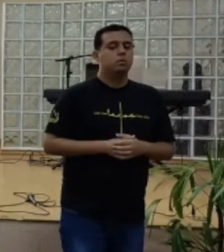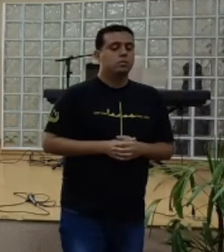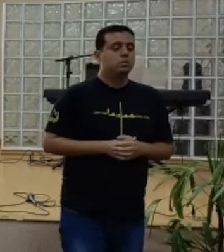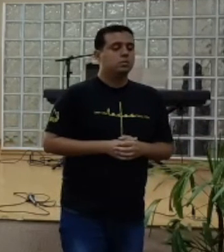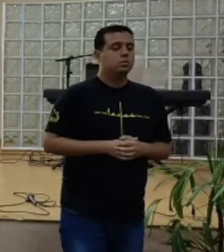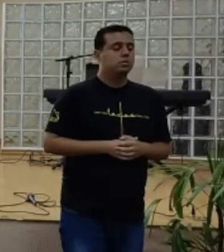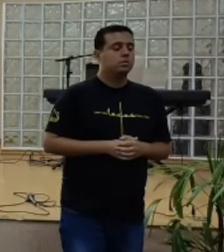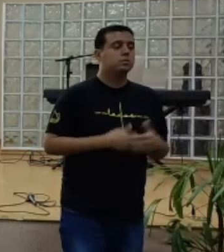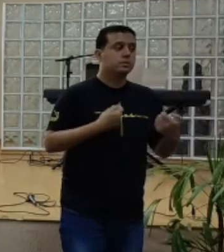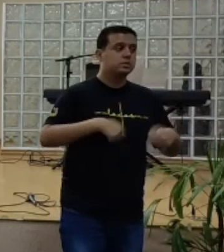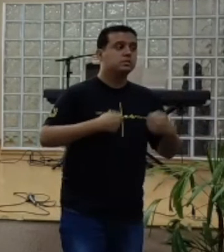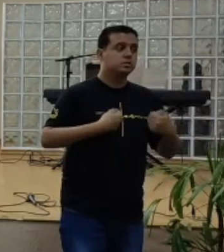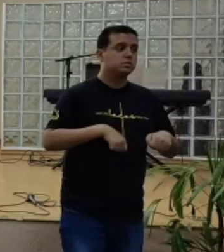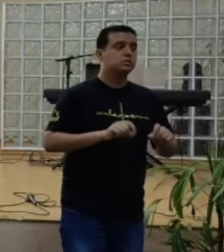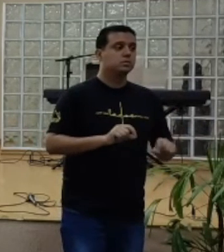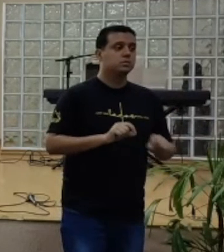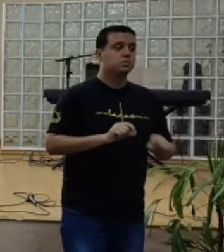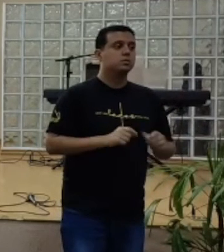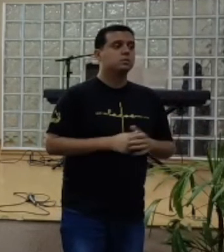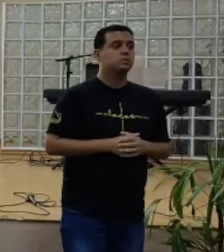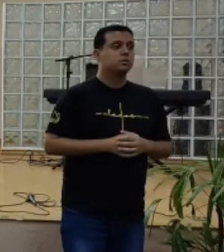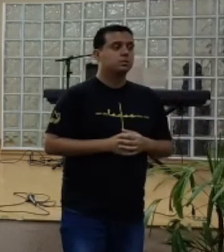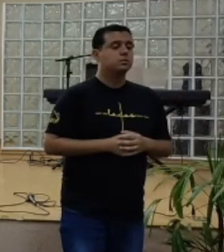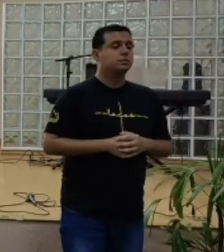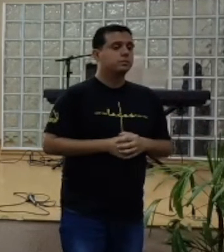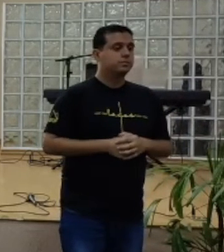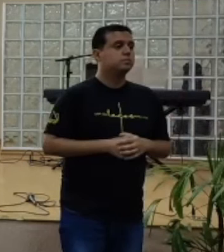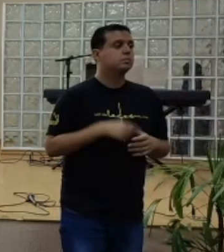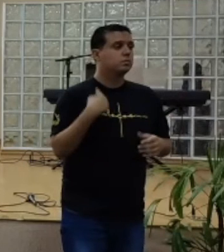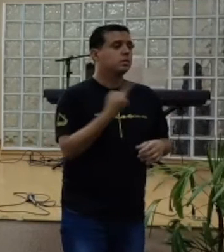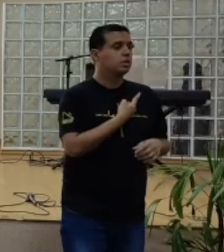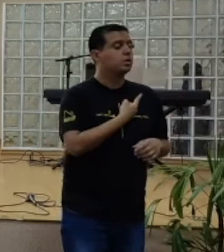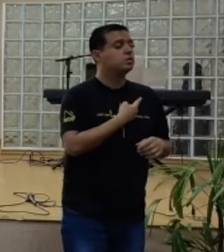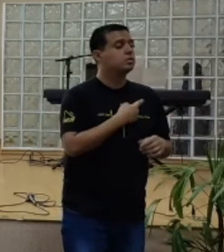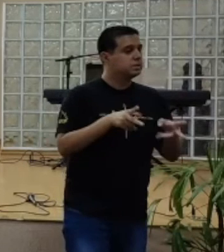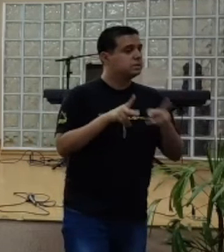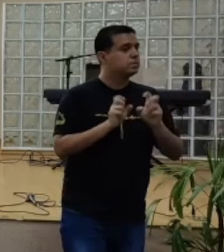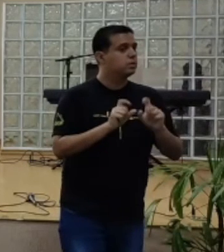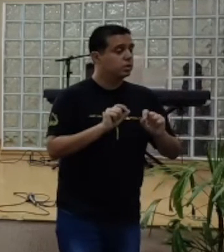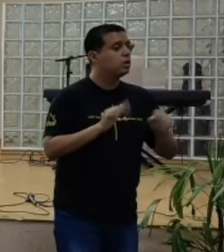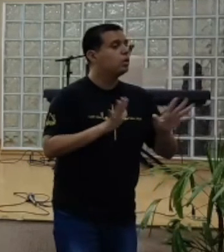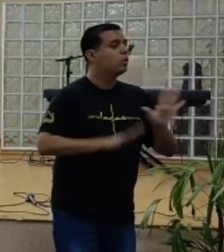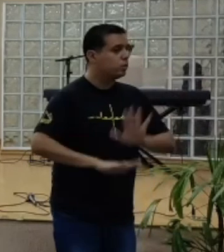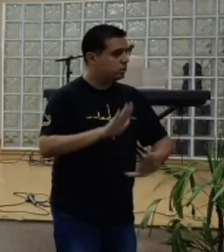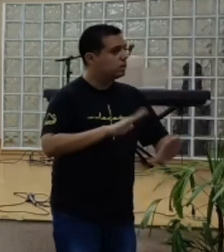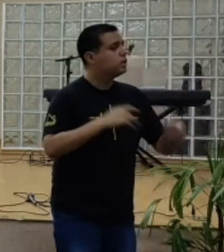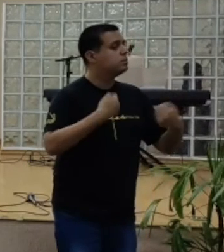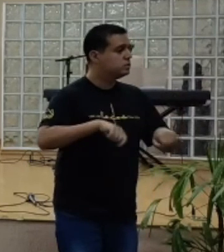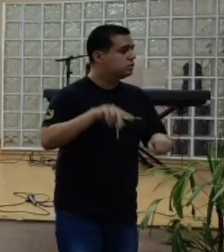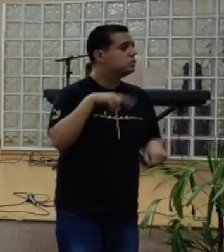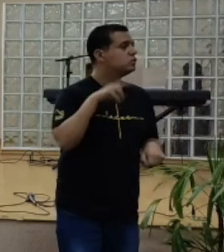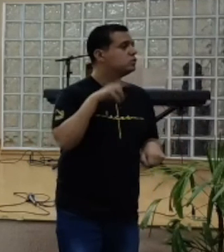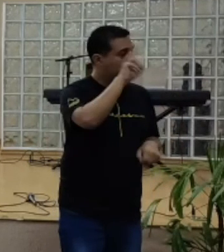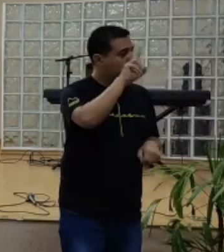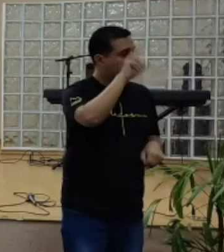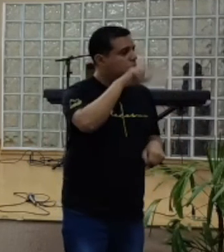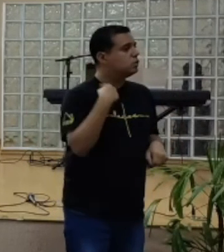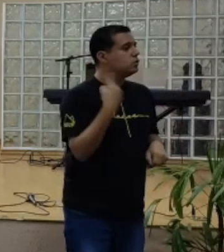nós vamos conseguir entender aqui o cuidado que nós temos que ter com algumas coisas na nossa história